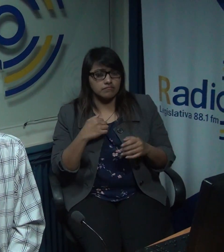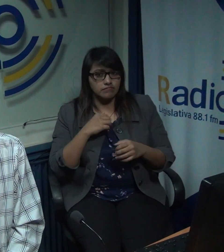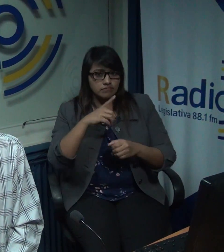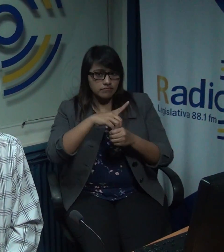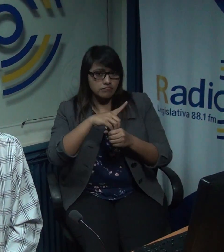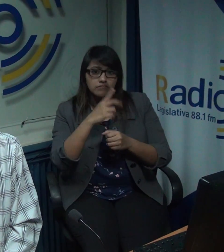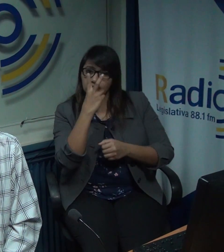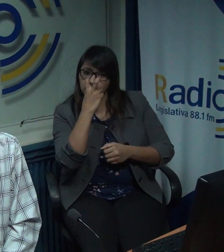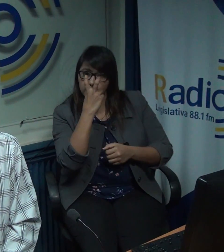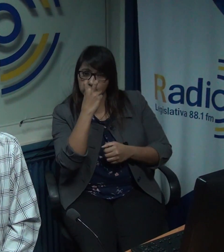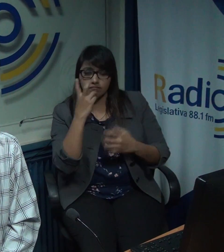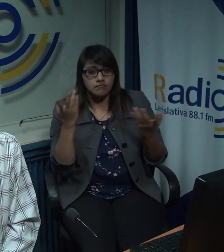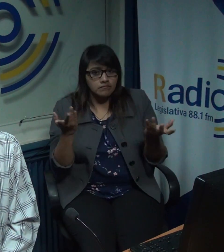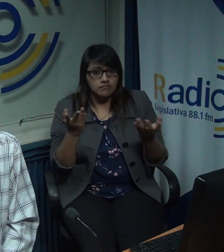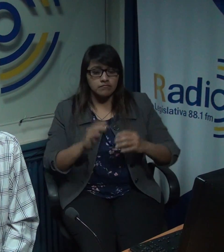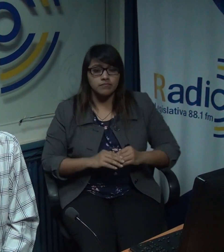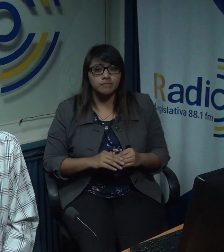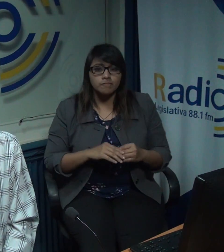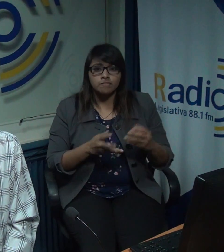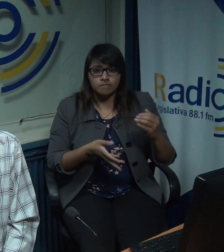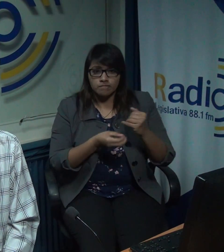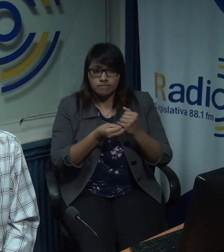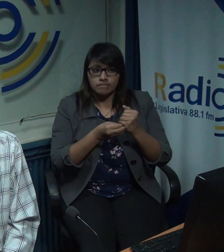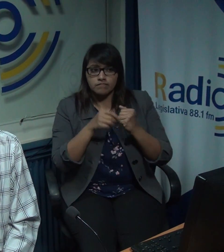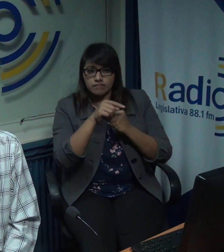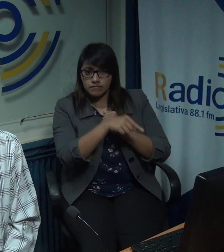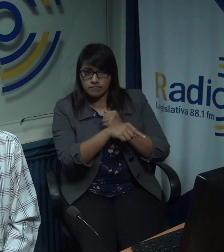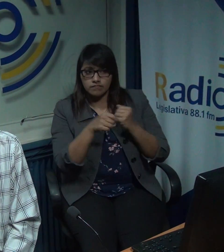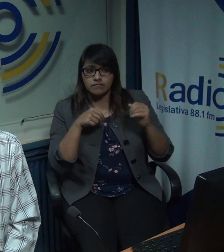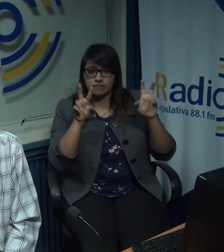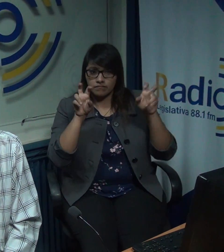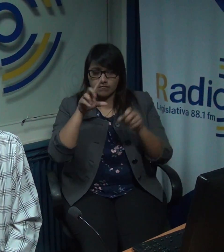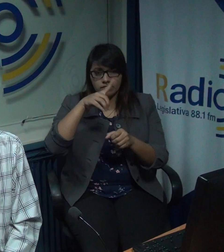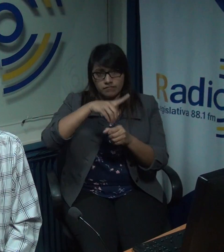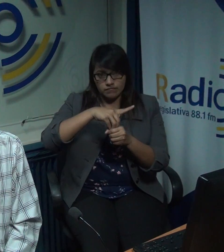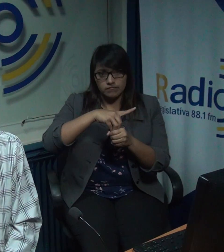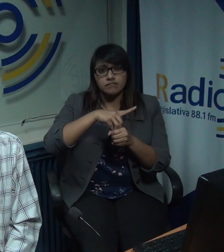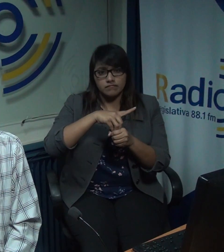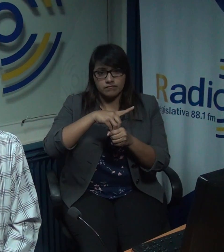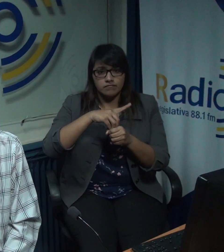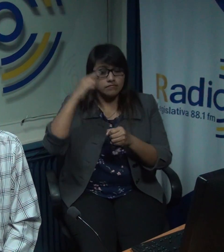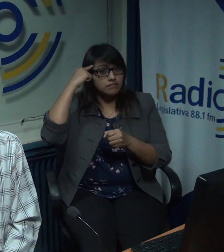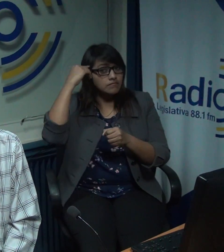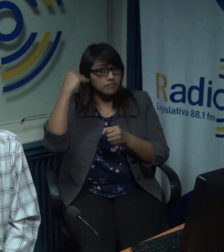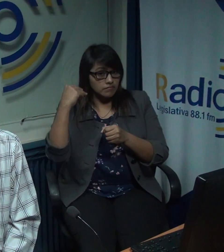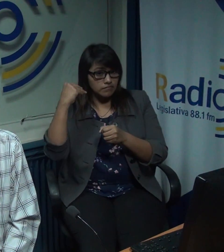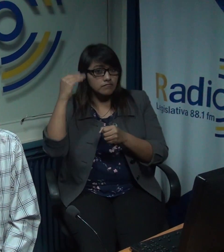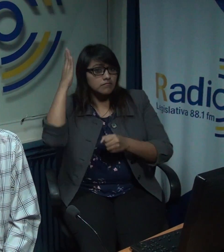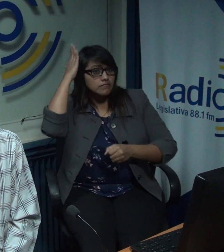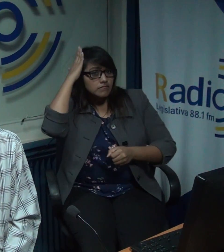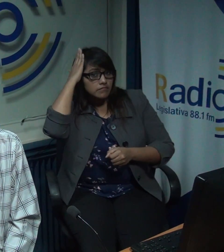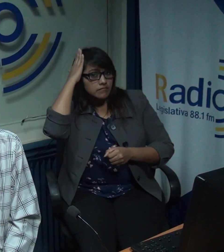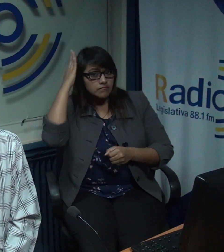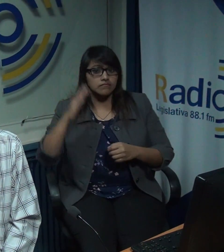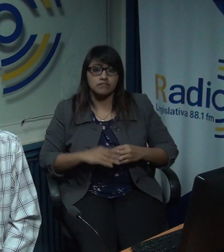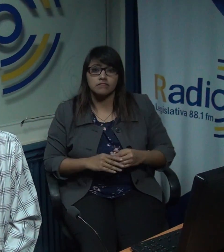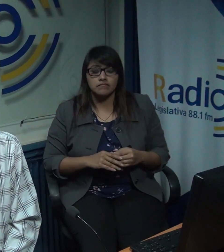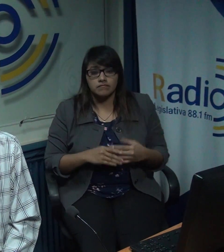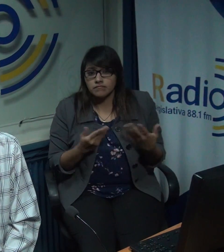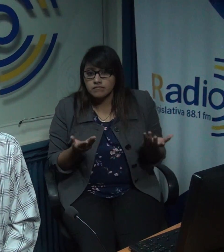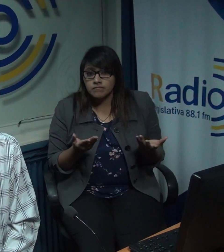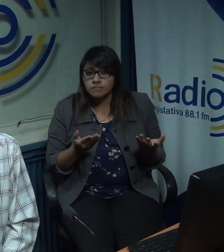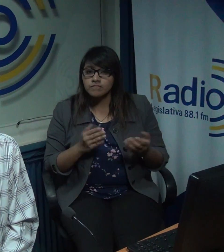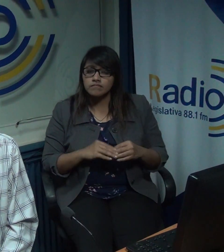ceguera, que se agrega el componente de discapacidad intelectual o mental. No, o sea, en realidad